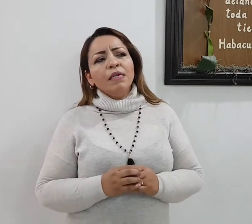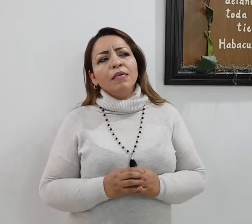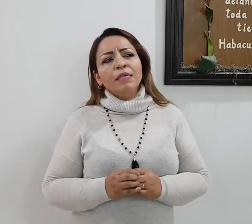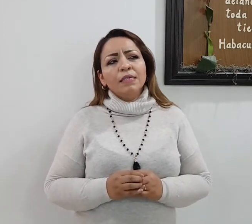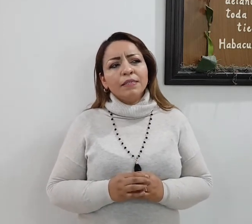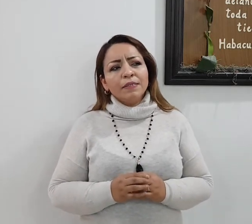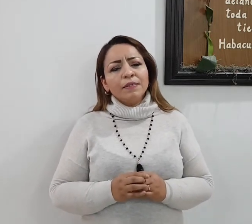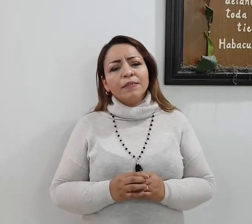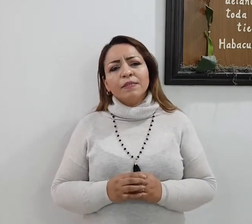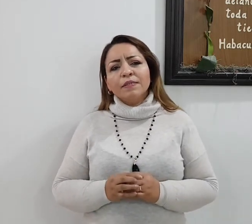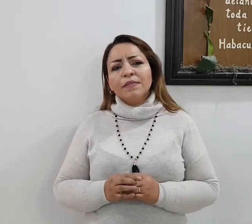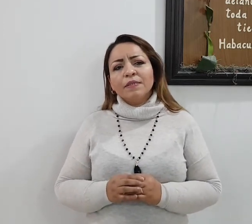a la Biblia.